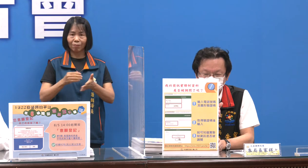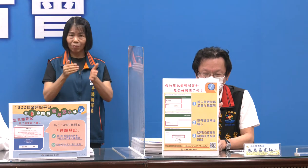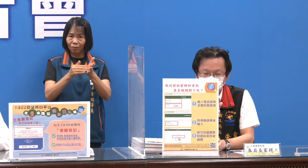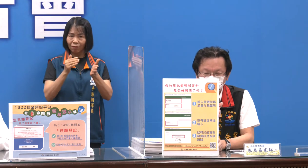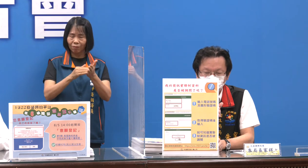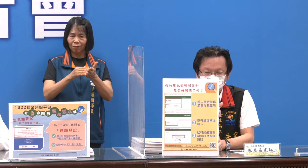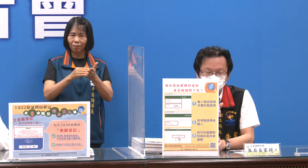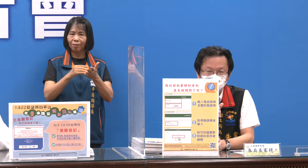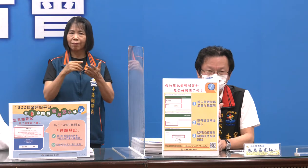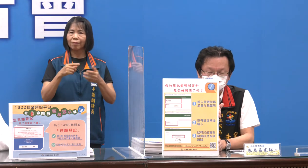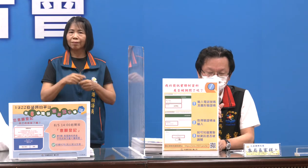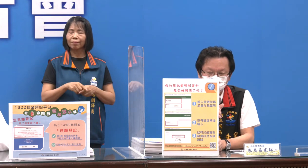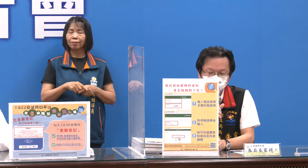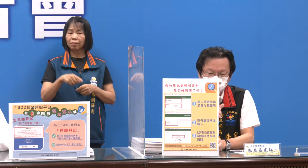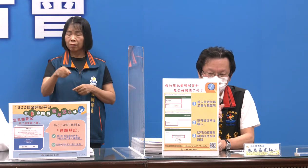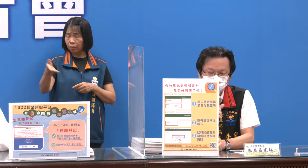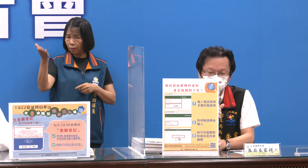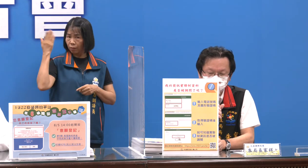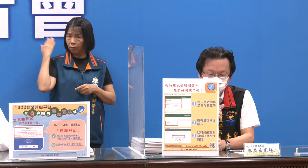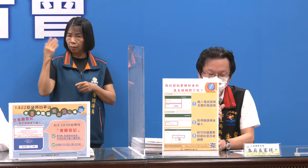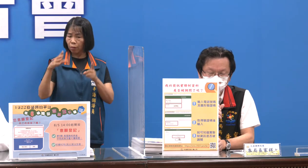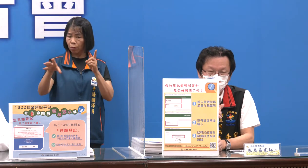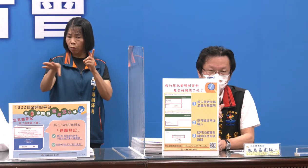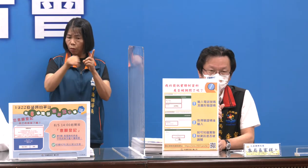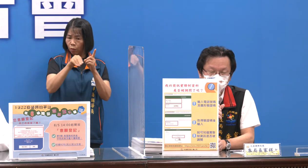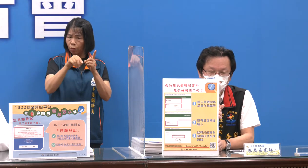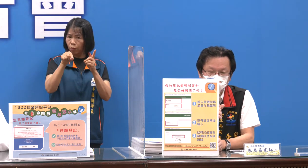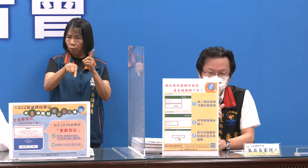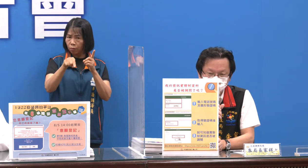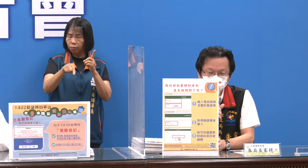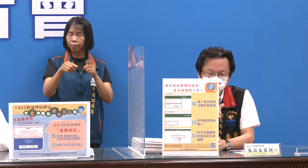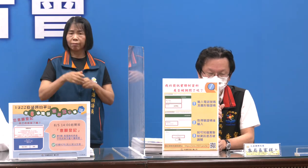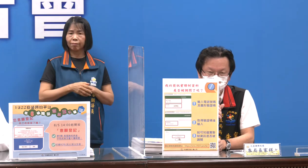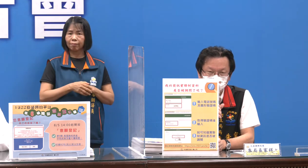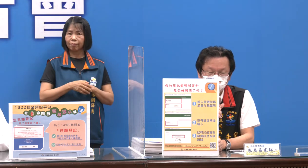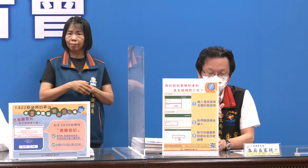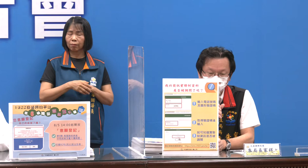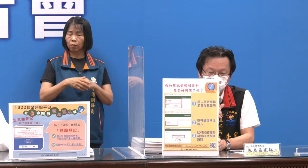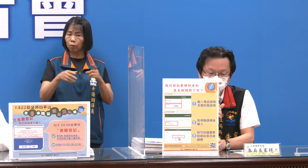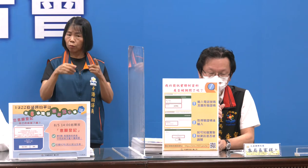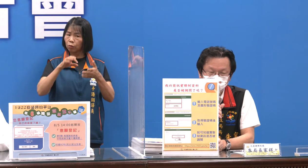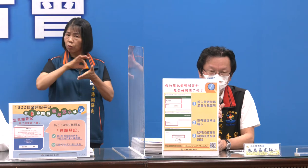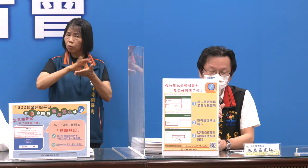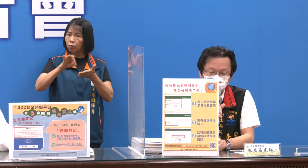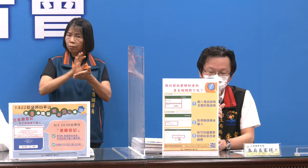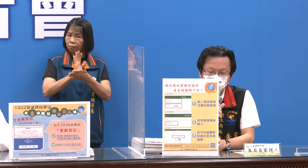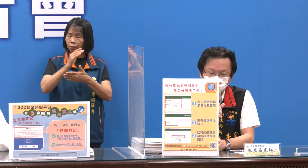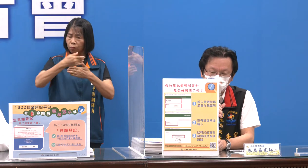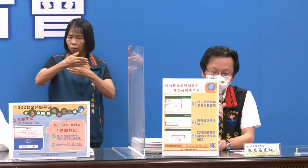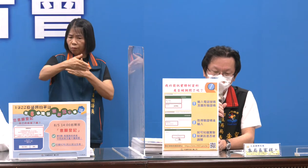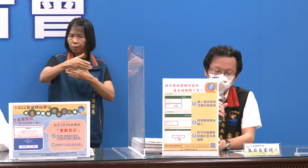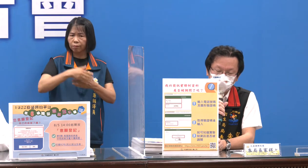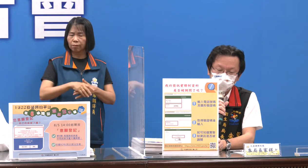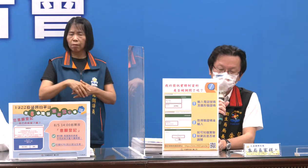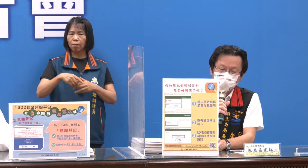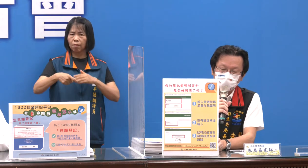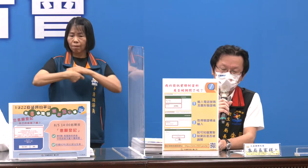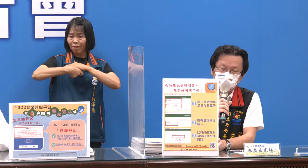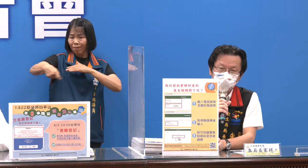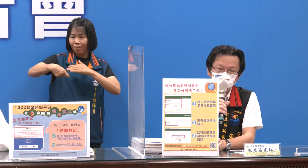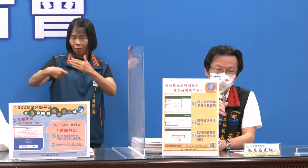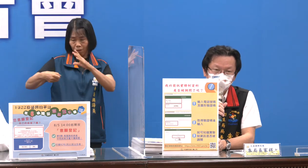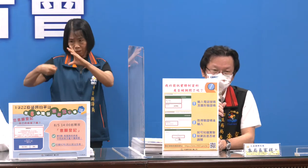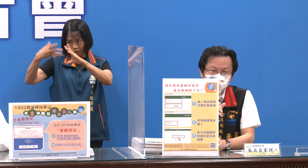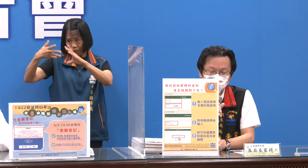可以知道你这个之前的十连制的资讯在你这只手机在使用过程中有没有被调阅过，